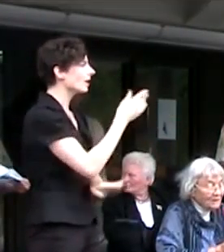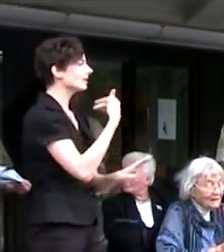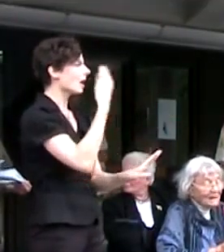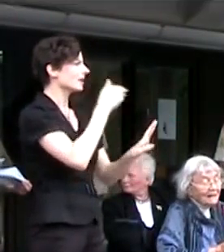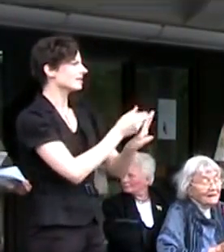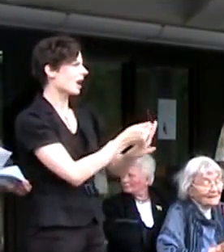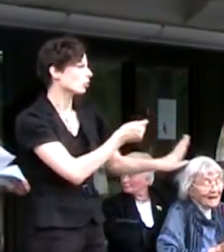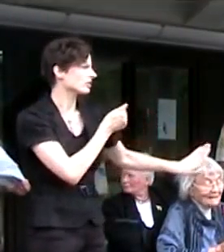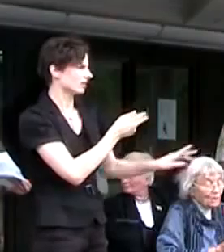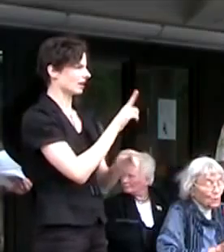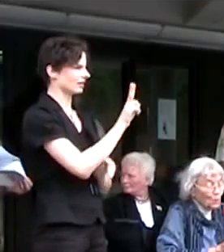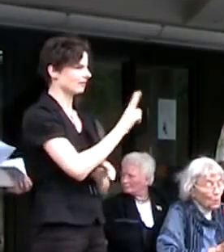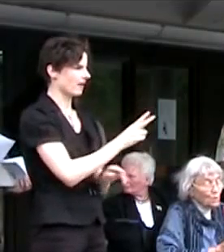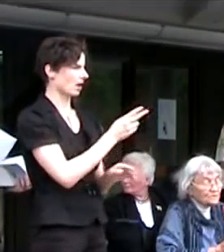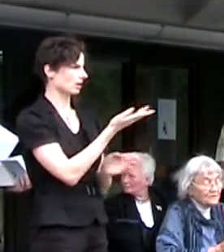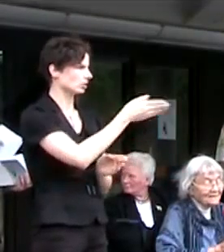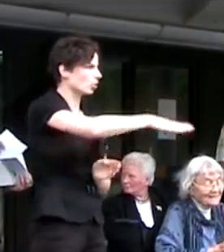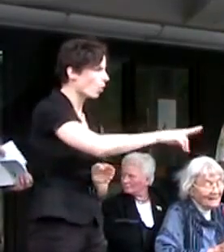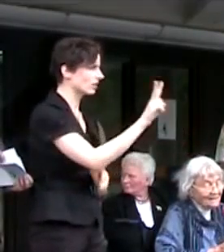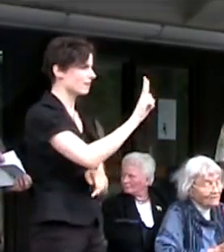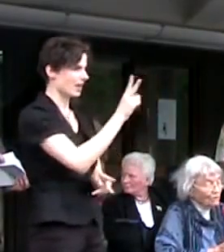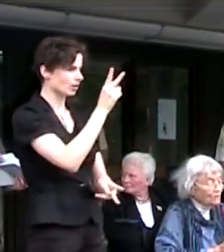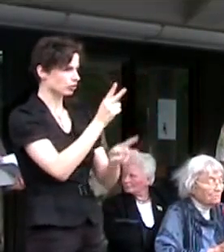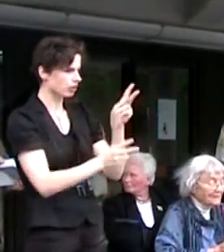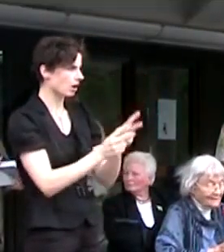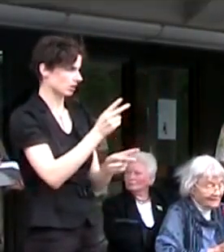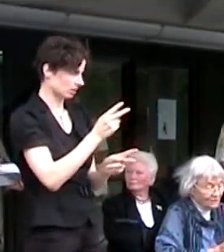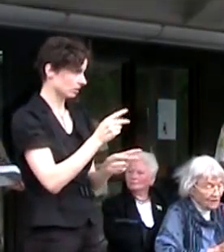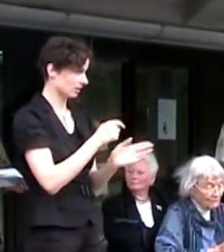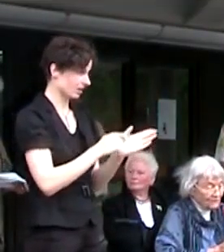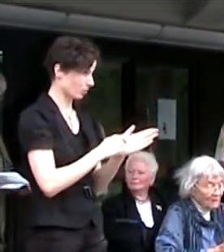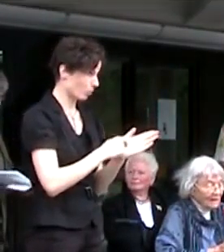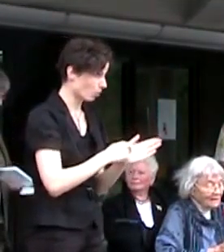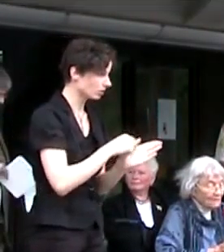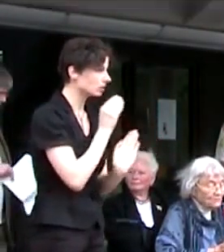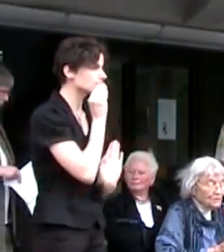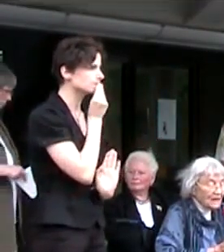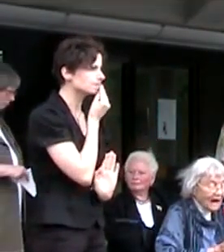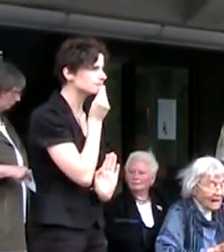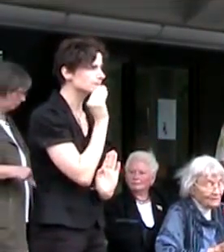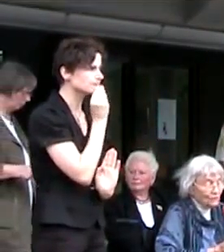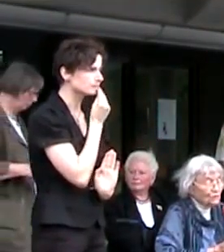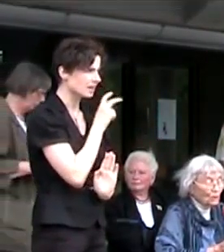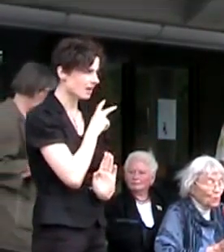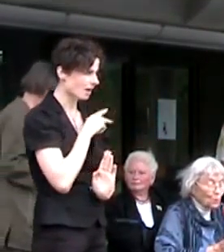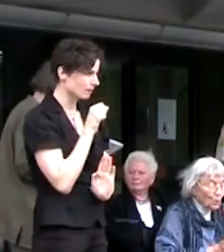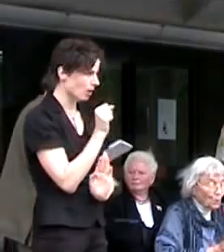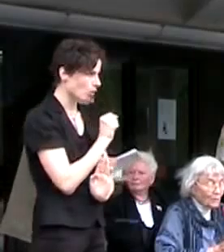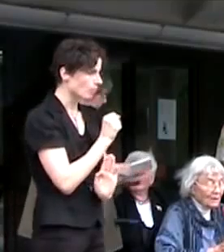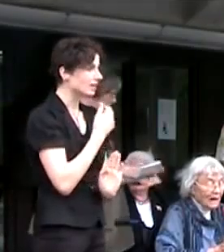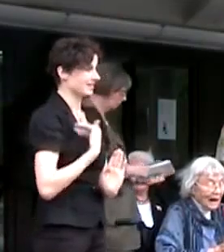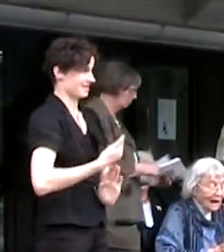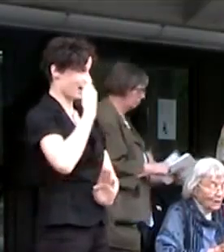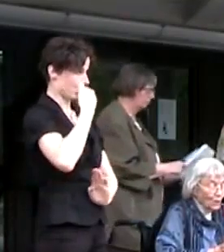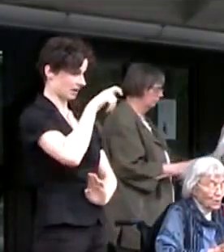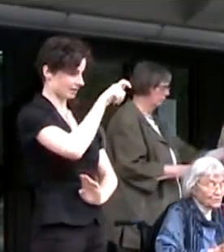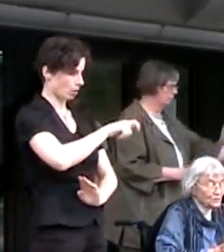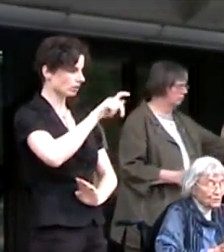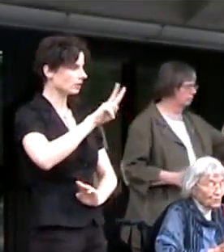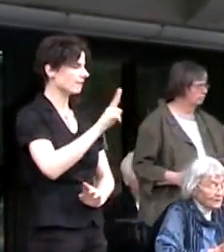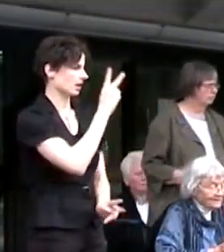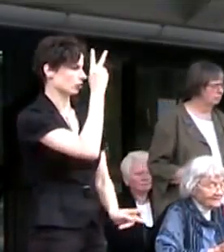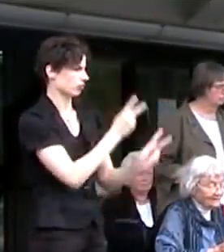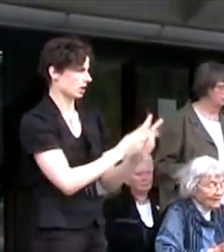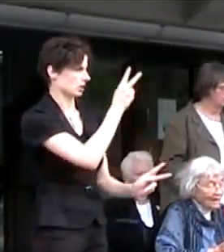können, liegt an der großen Täter- und Mittäterschaft der Psychiater, Theologen,